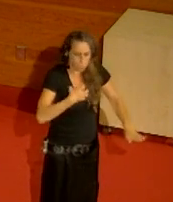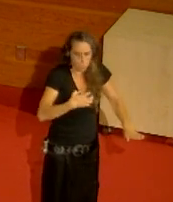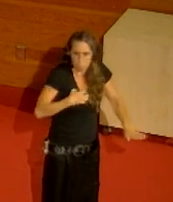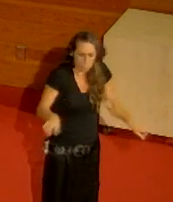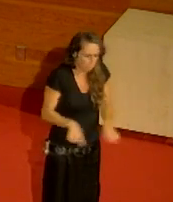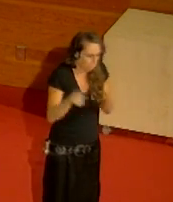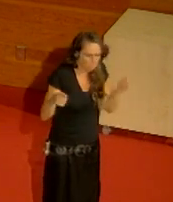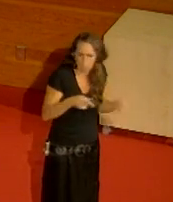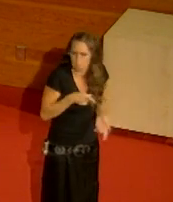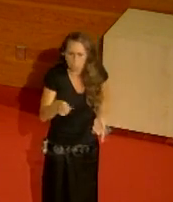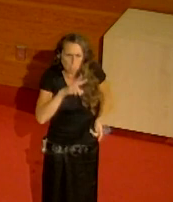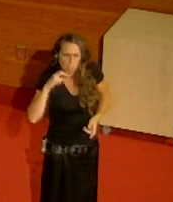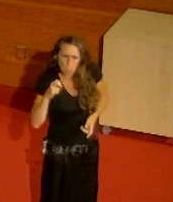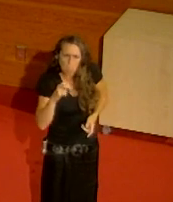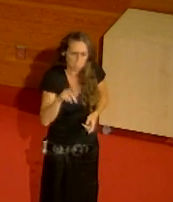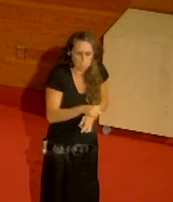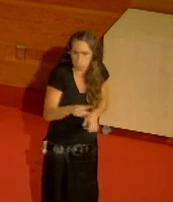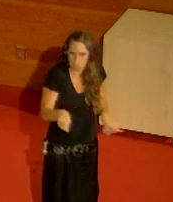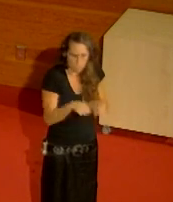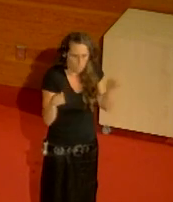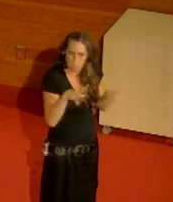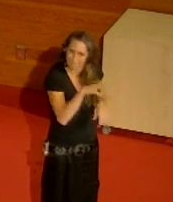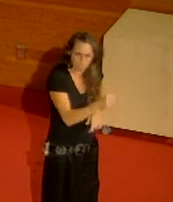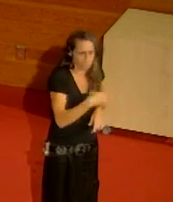O judío más laico